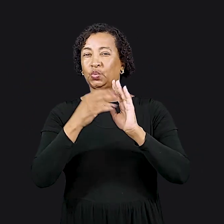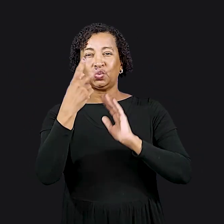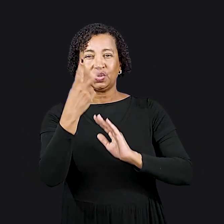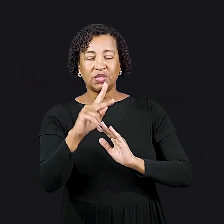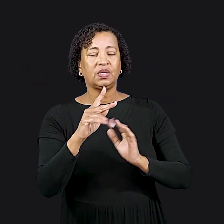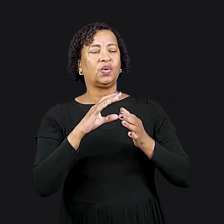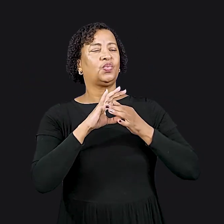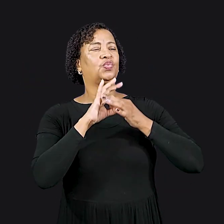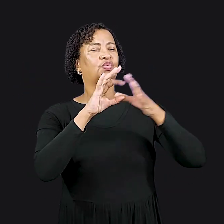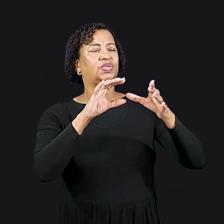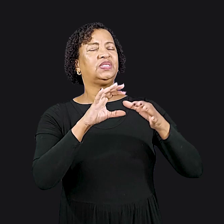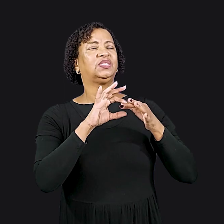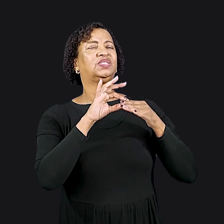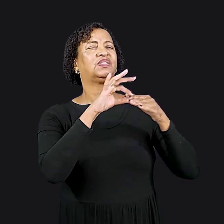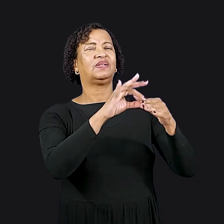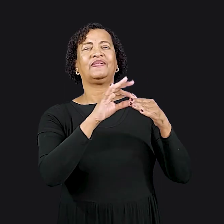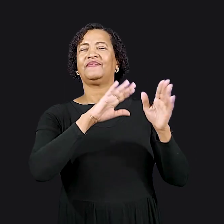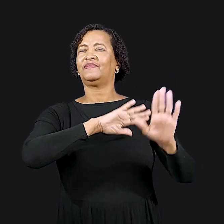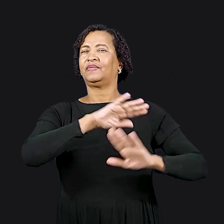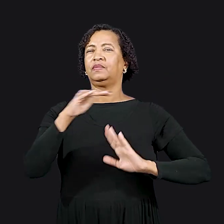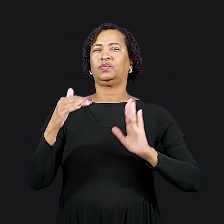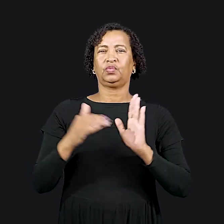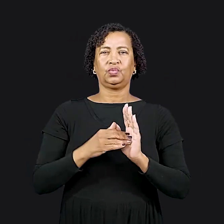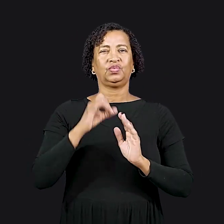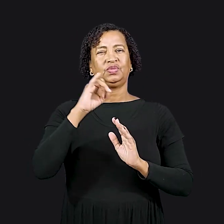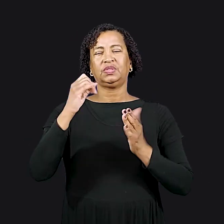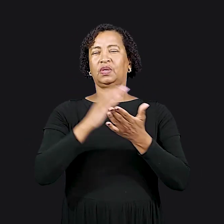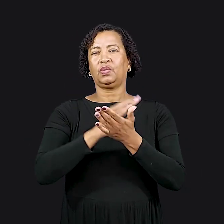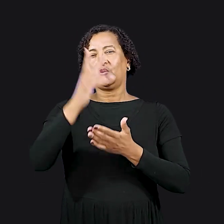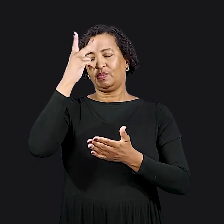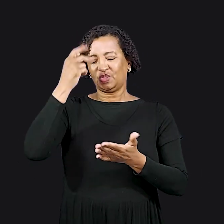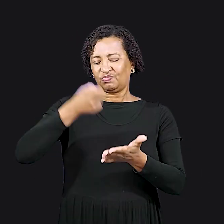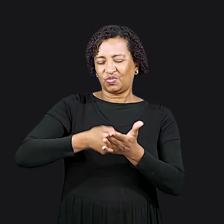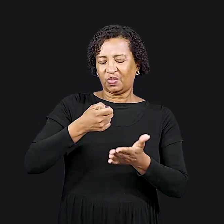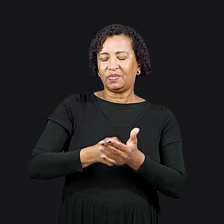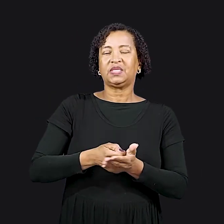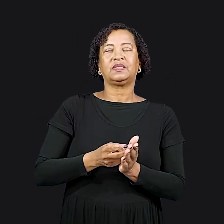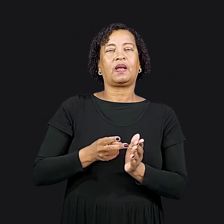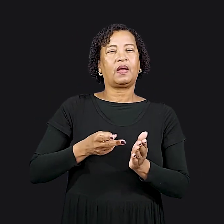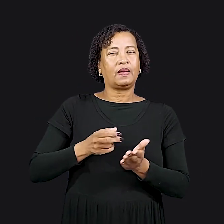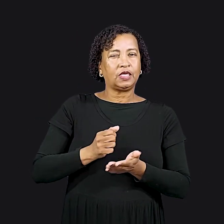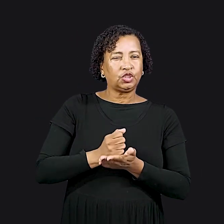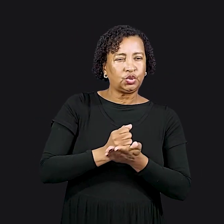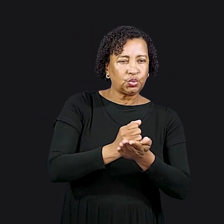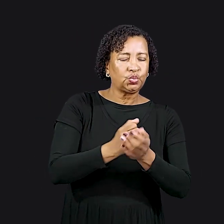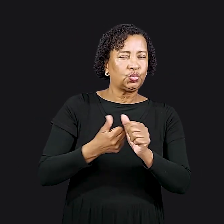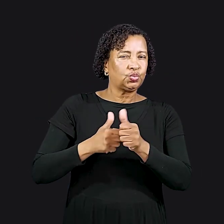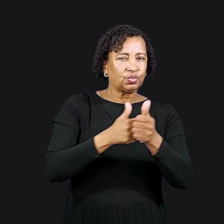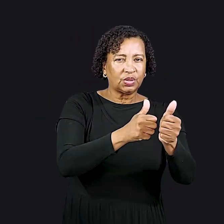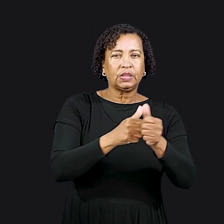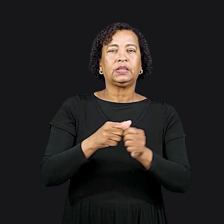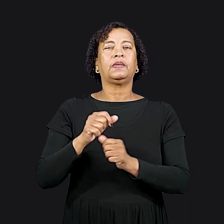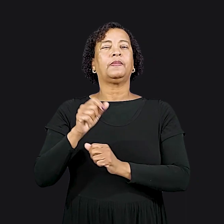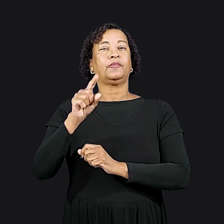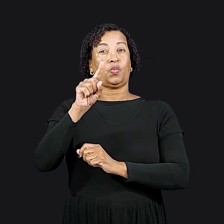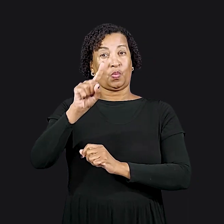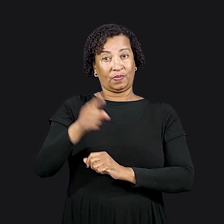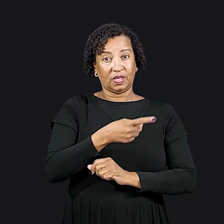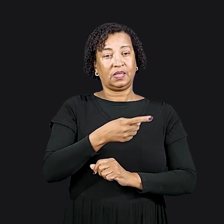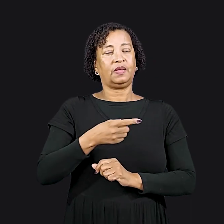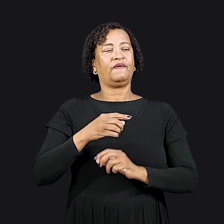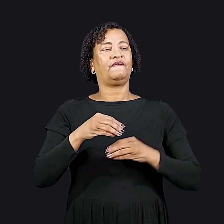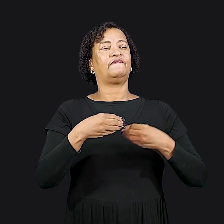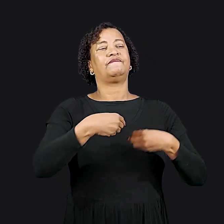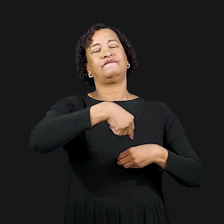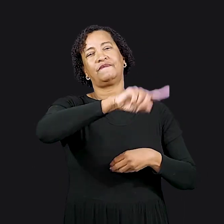túnica, deixe que leve também a capa. Se alguém o forçar a caminhar com ele 1 milha, vá com ele 2. Dê